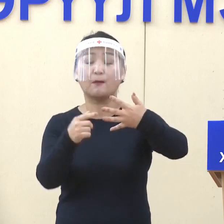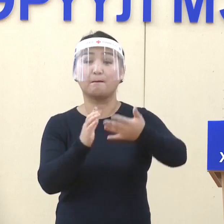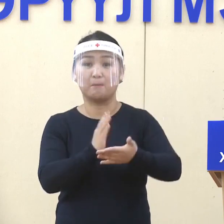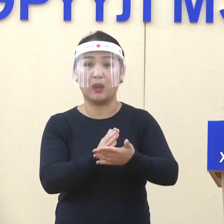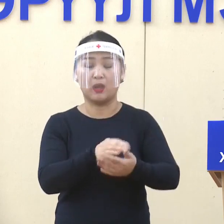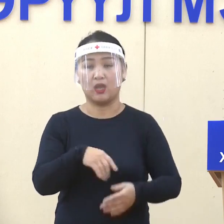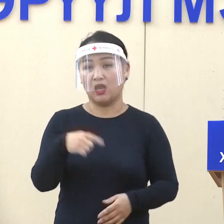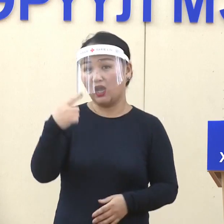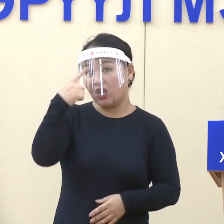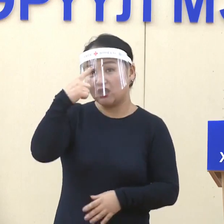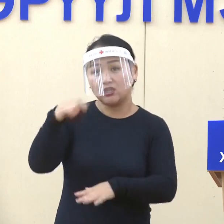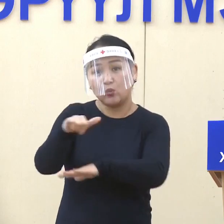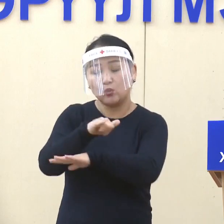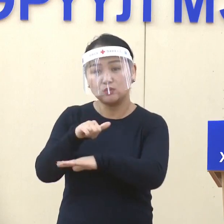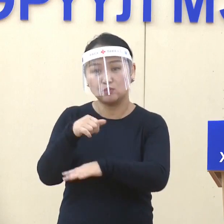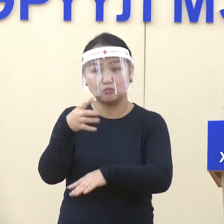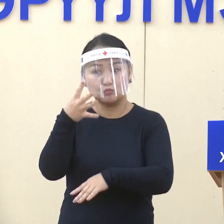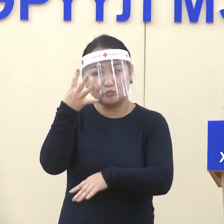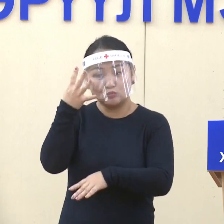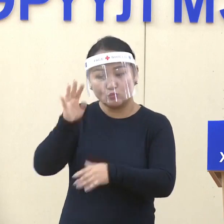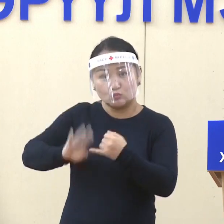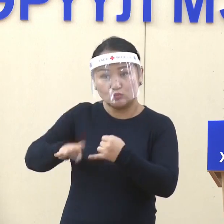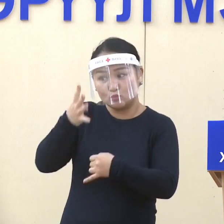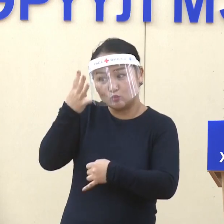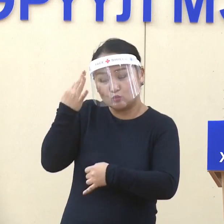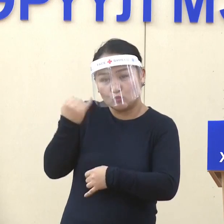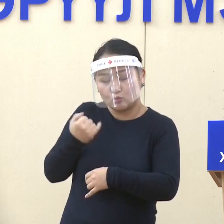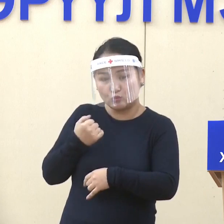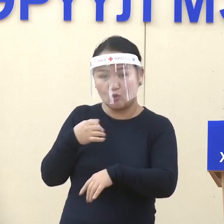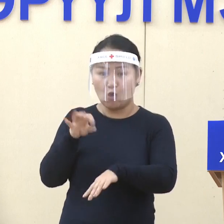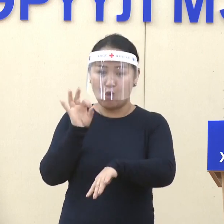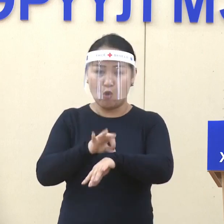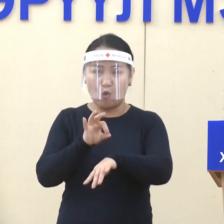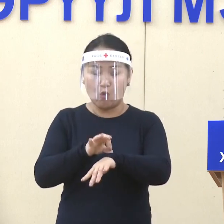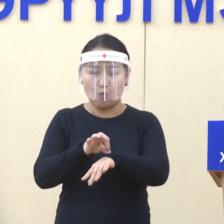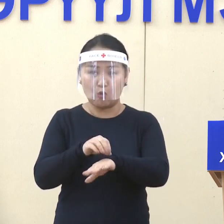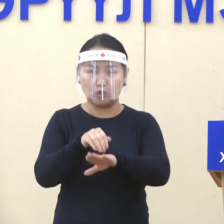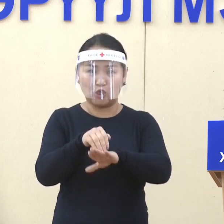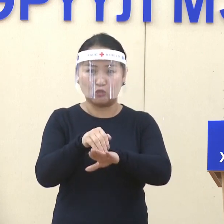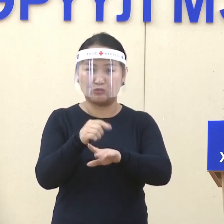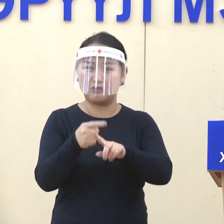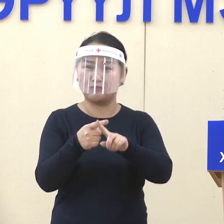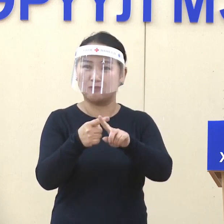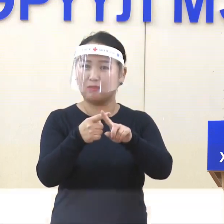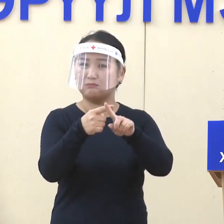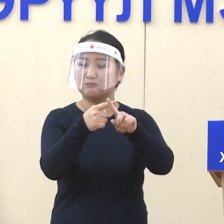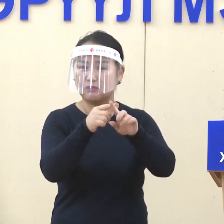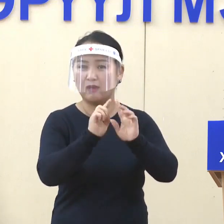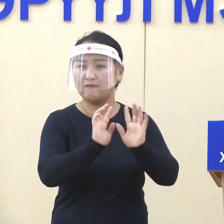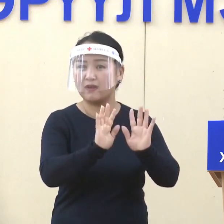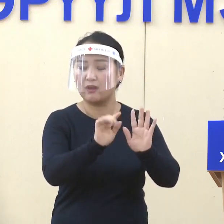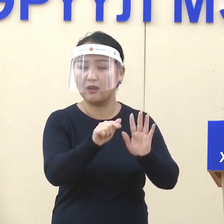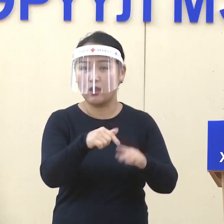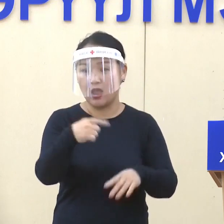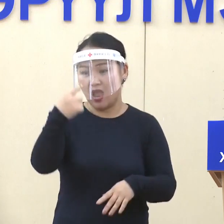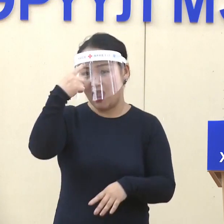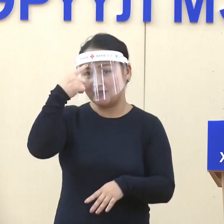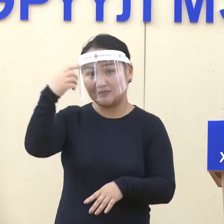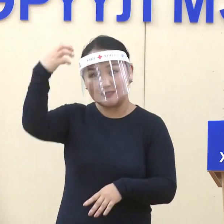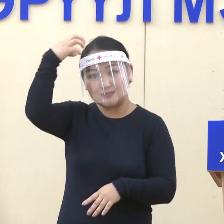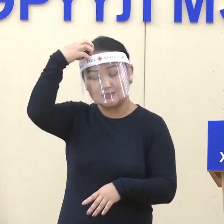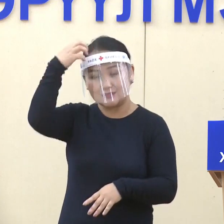эндхэг улсад бол сүүлийн 4 өдөр дараалан өвчлөл тогтвортой нэмэгдэж байна. За энэнтэй холбоотойгоор эндхийн засгийн